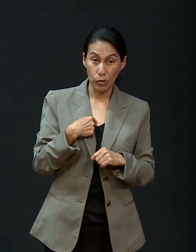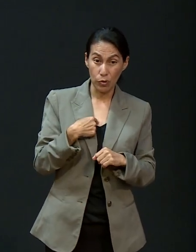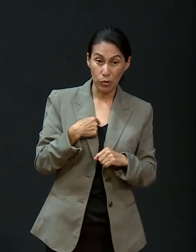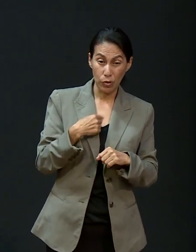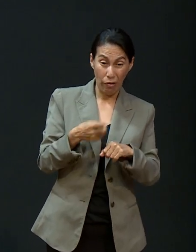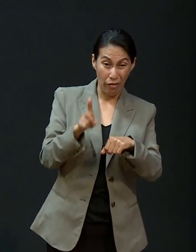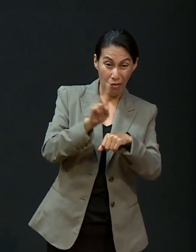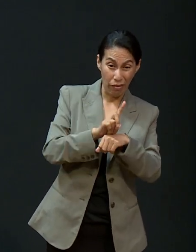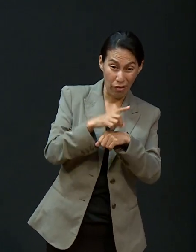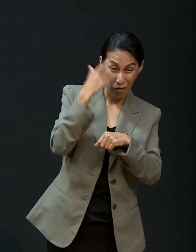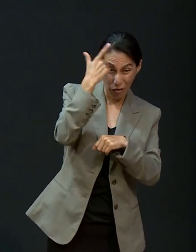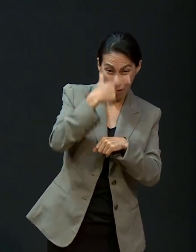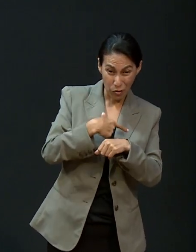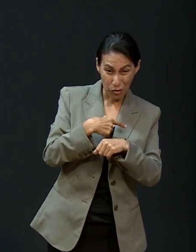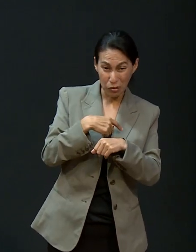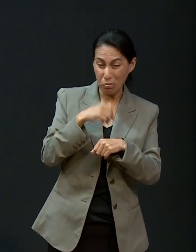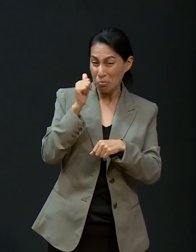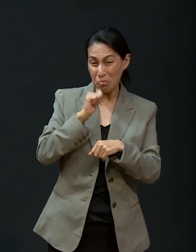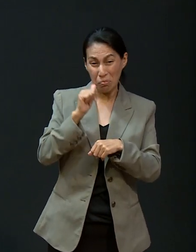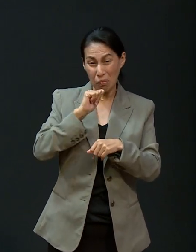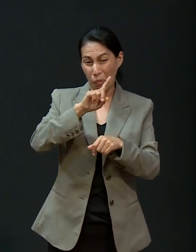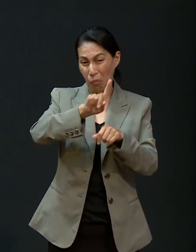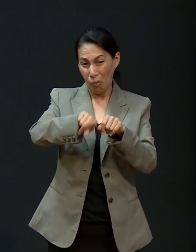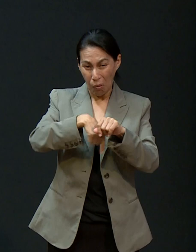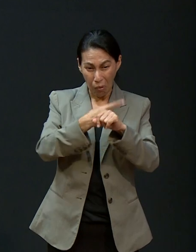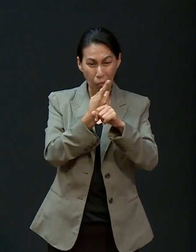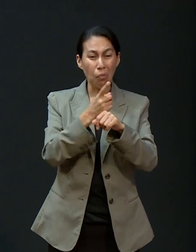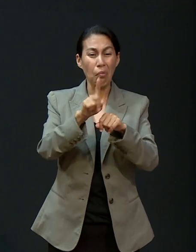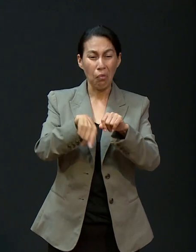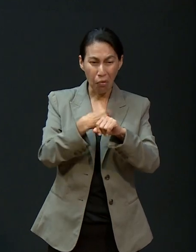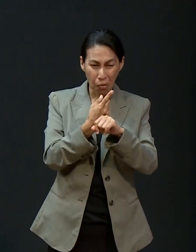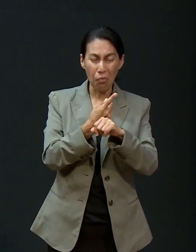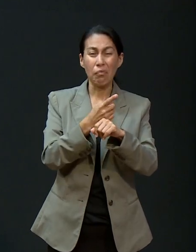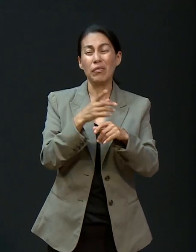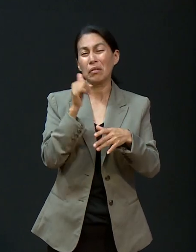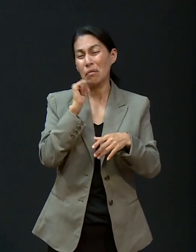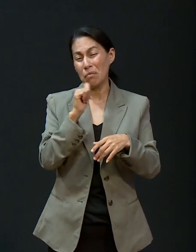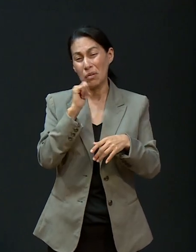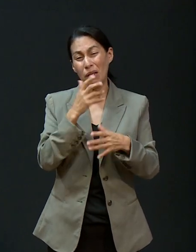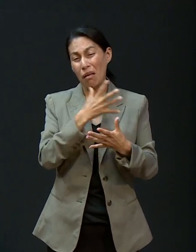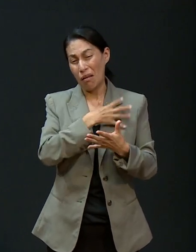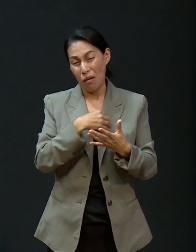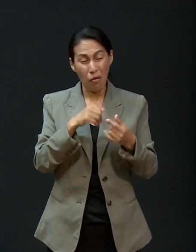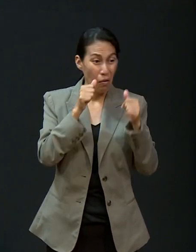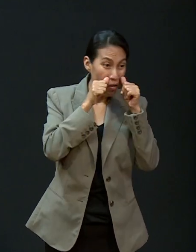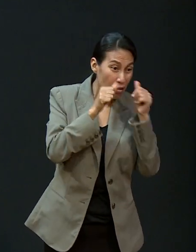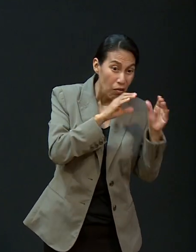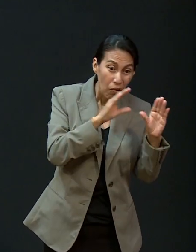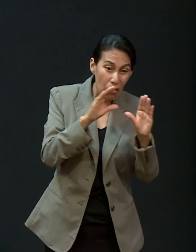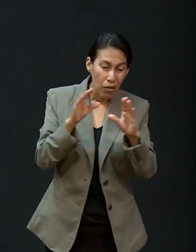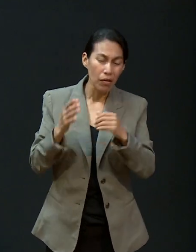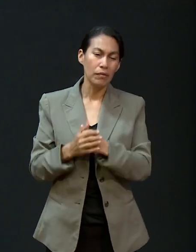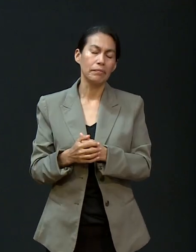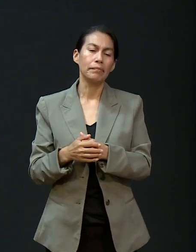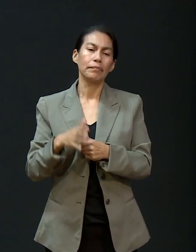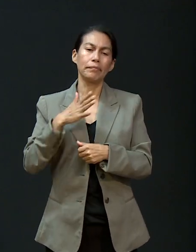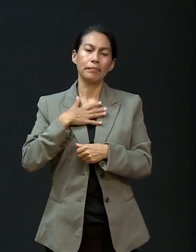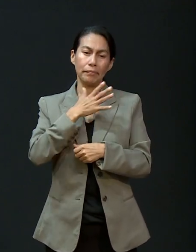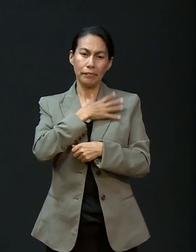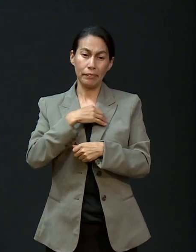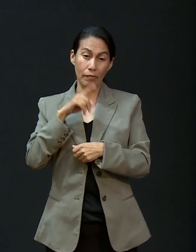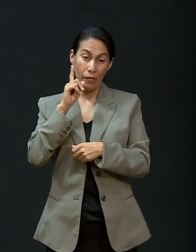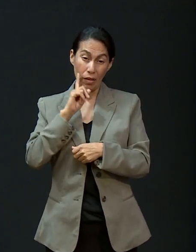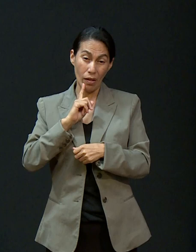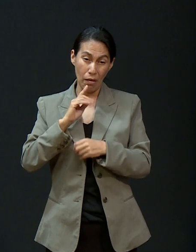Entonces, pasábamos, como que, día y noche, 24 horas, así, casi no dormíamos, despreocupados, ¿no? Por todo. Y nuestra hija más grande,